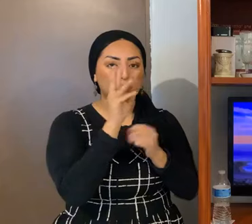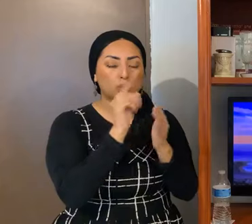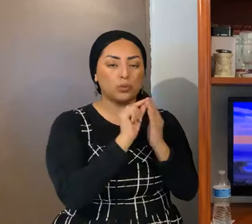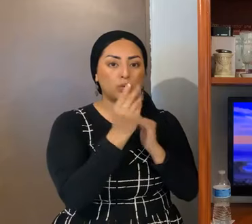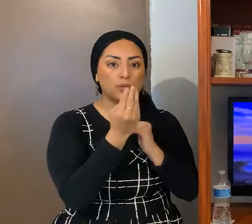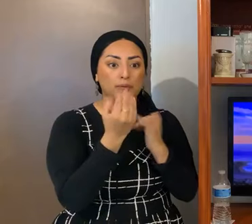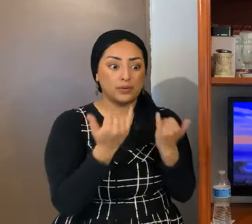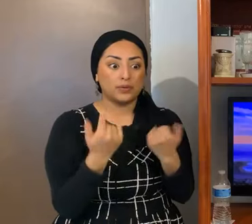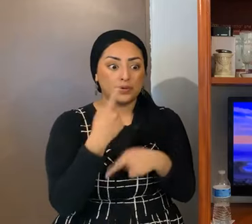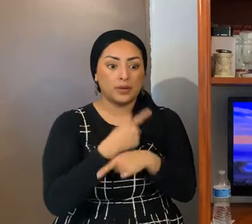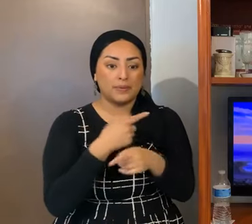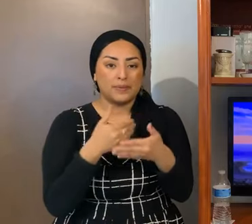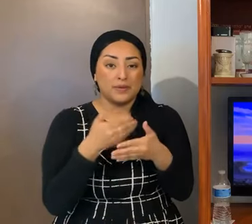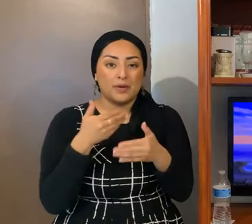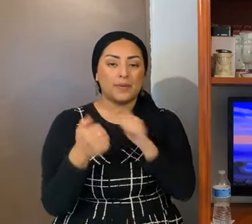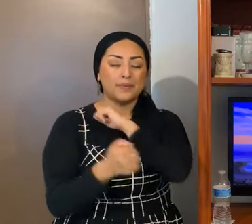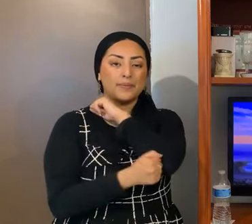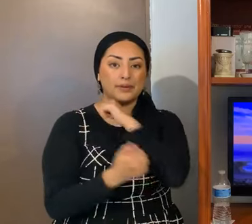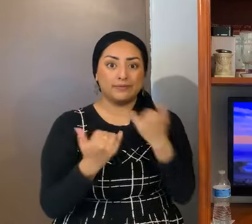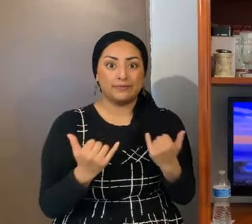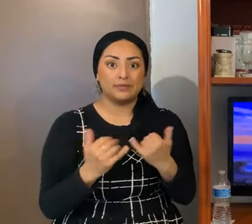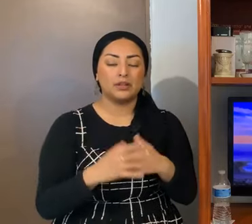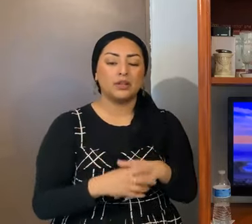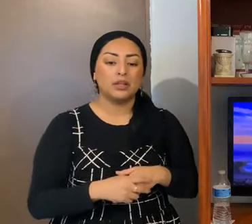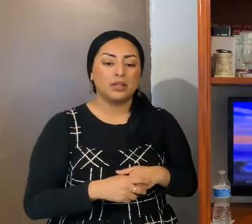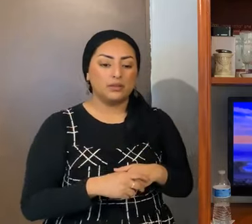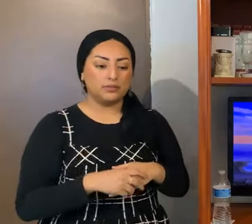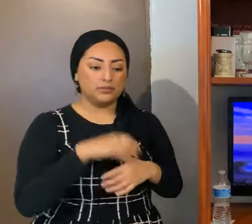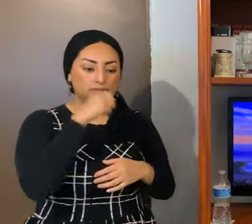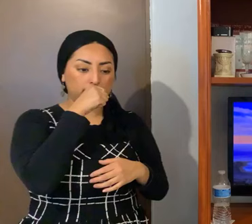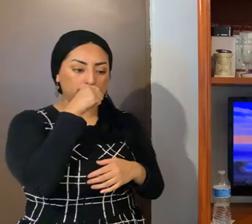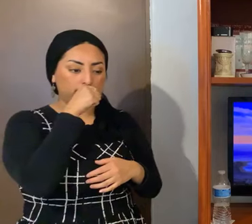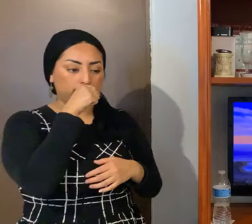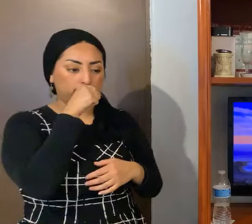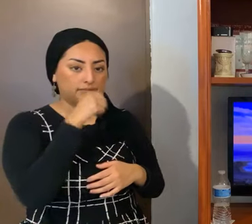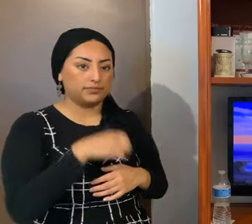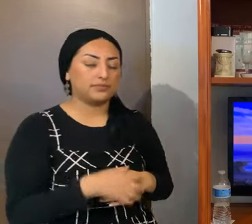en Prepesach, Mateo 26:14.